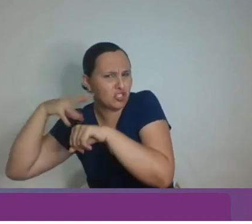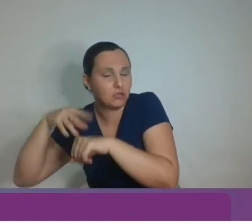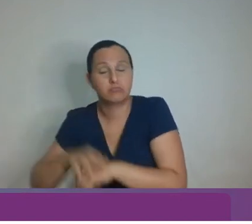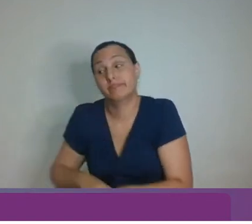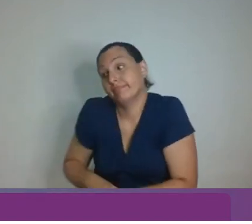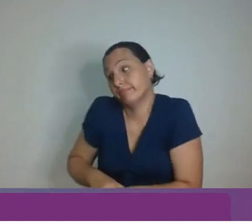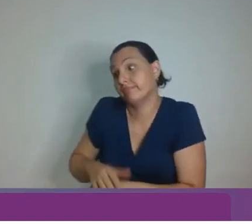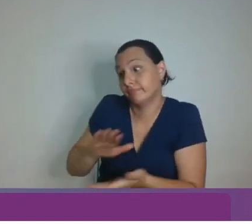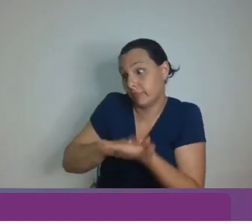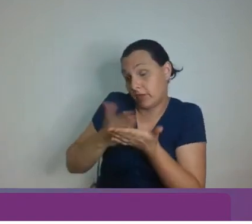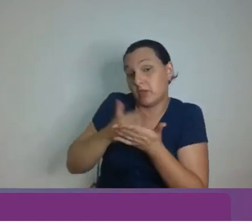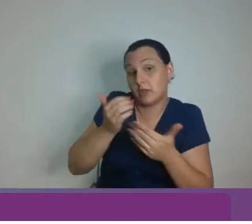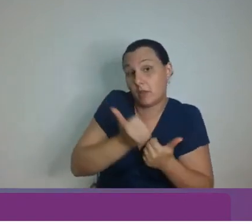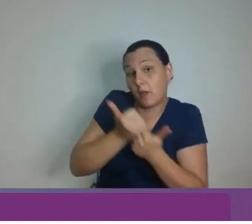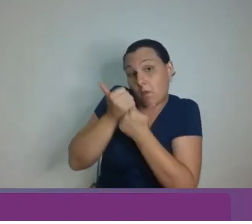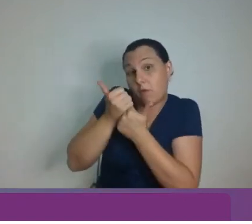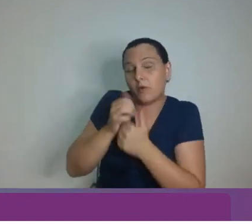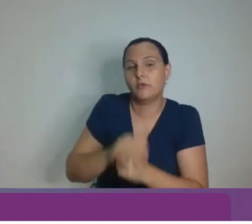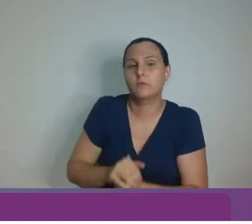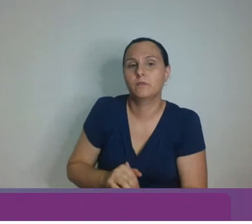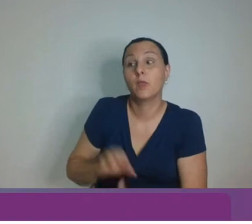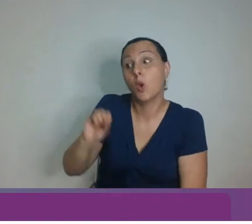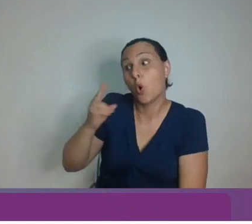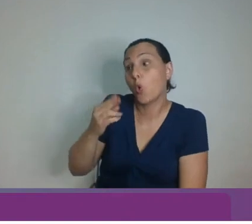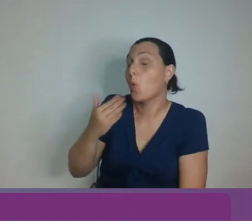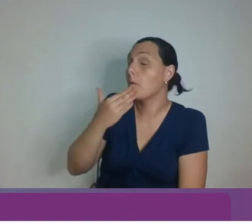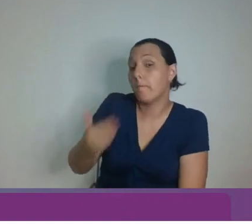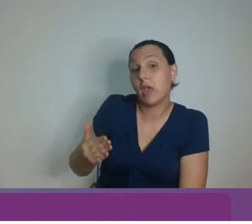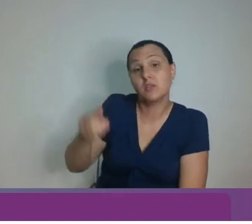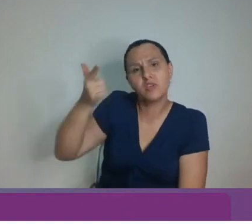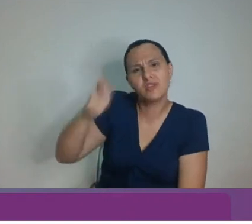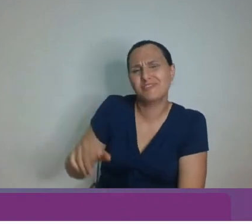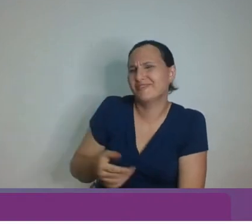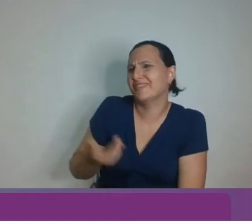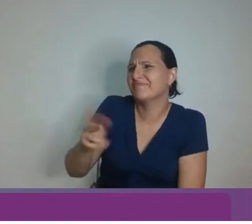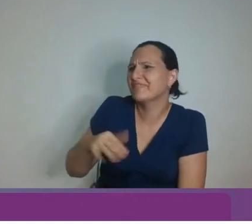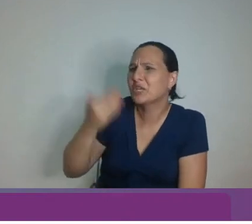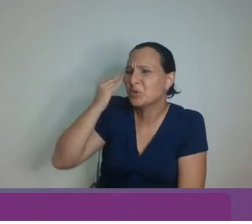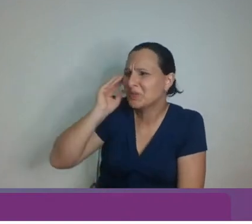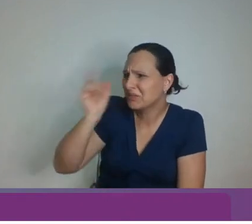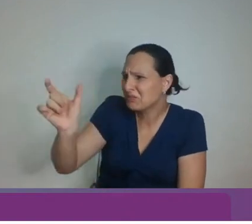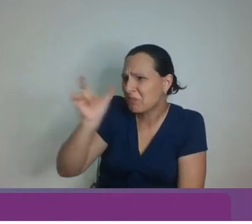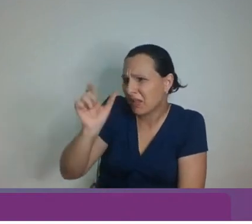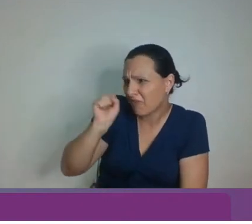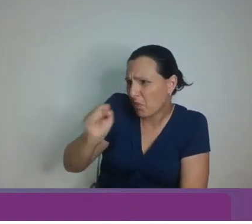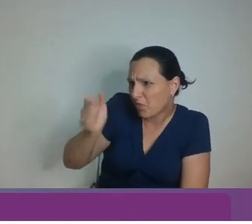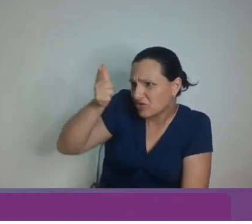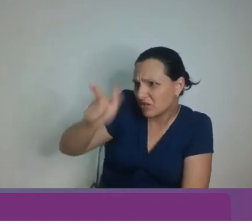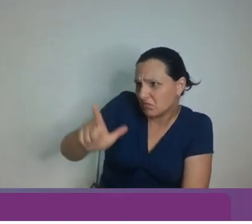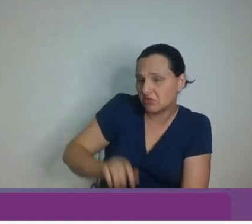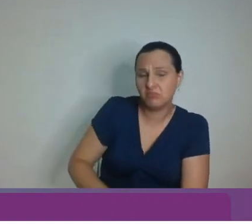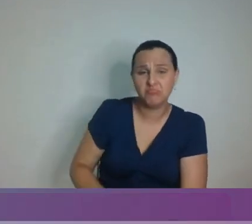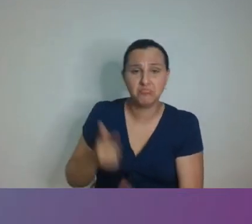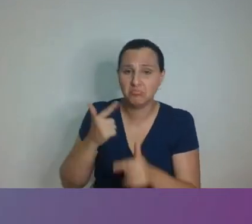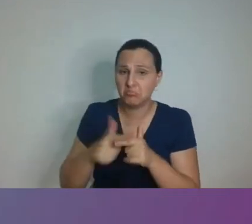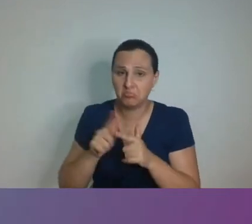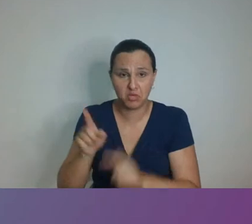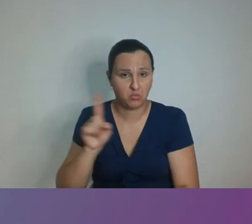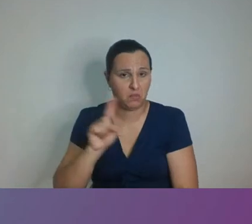Ou pede o palestrante para repetir. Não entendi essa palavra. Você pode repetir? Não tem problema nenhum nisso. Tá